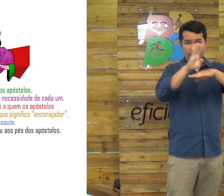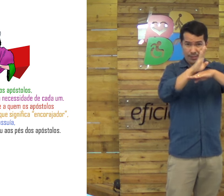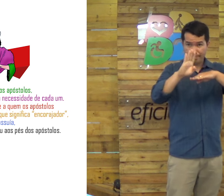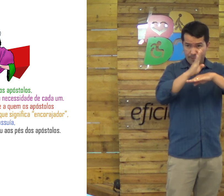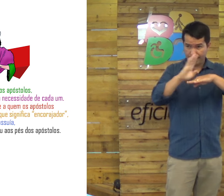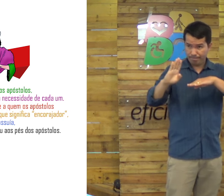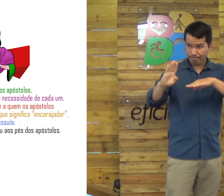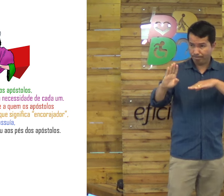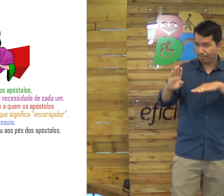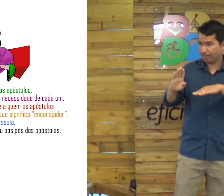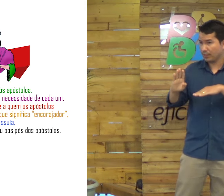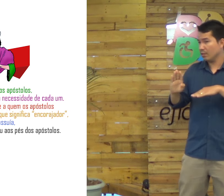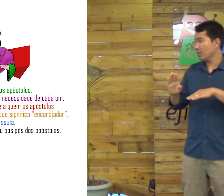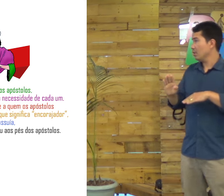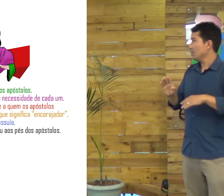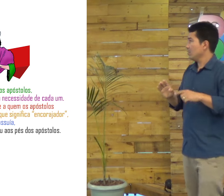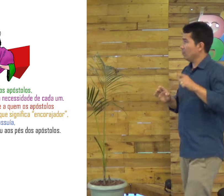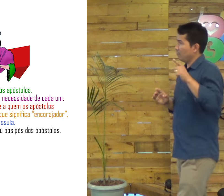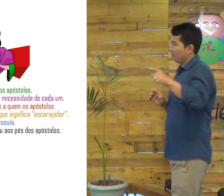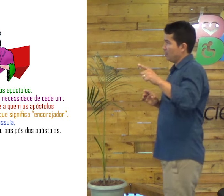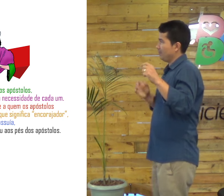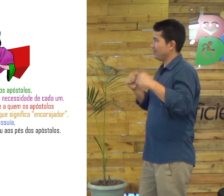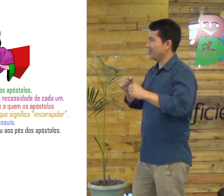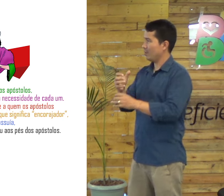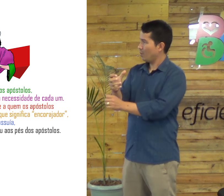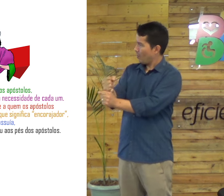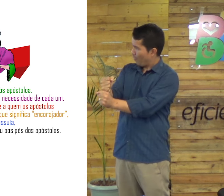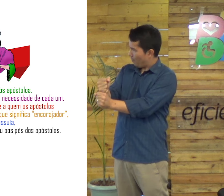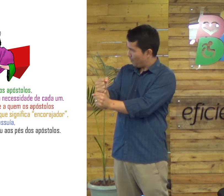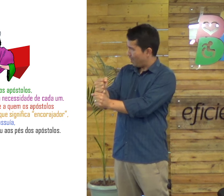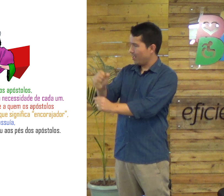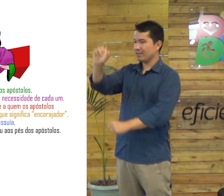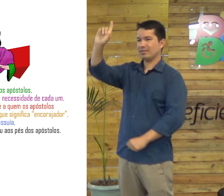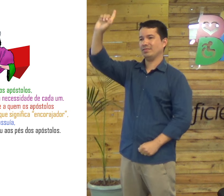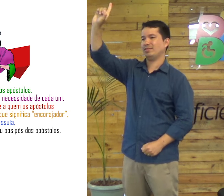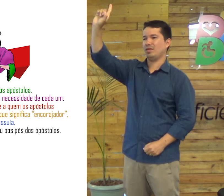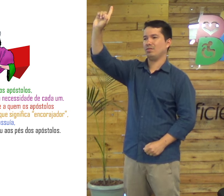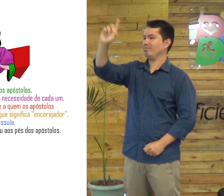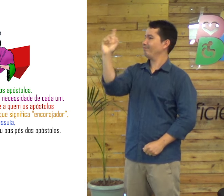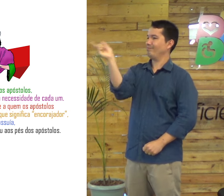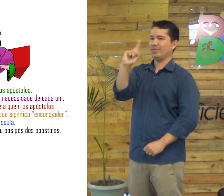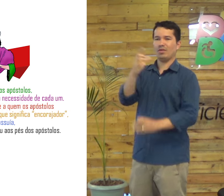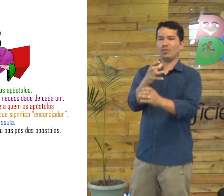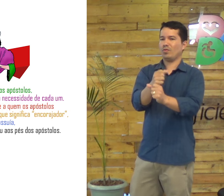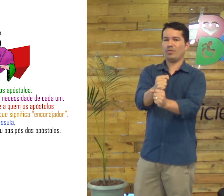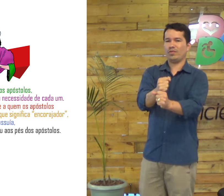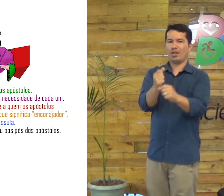Vamos ver, assim como Barnabé fez, você precisa confiar em Deus e não no dinheiro.